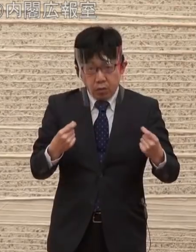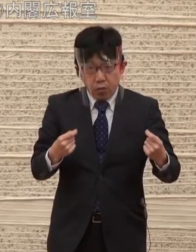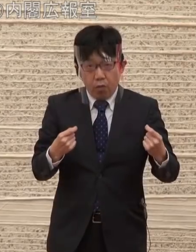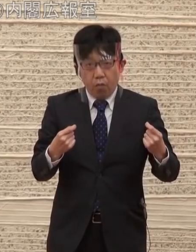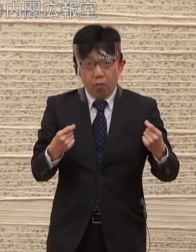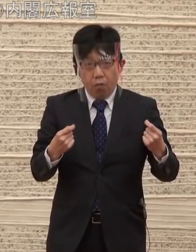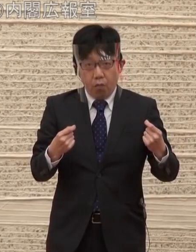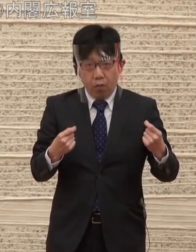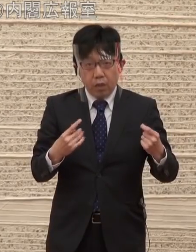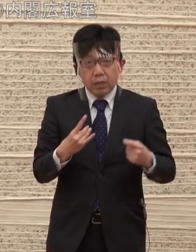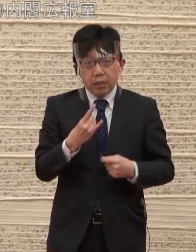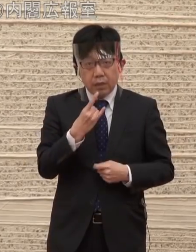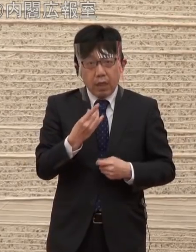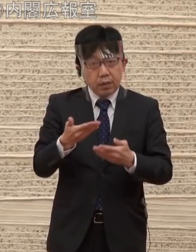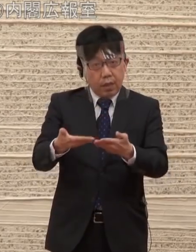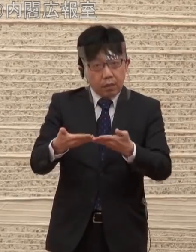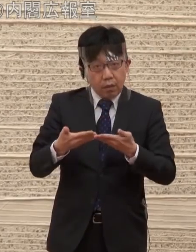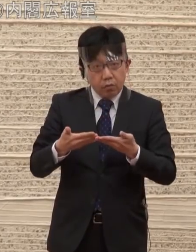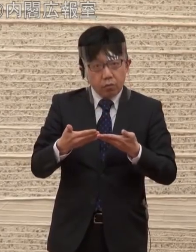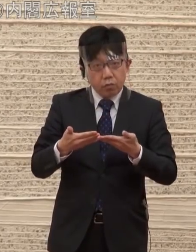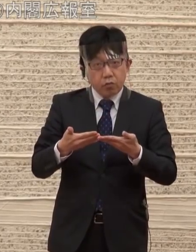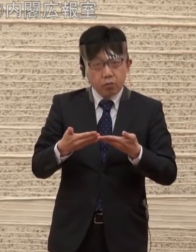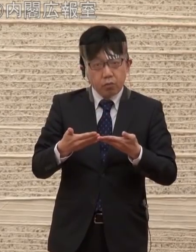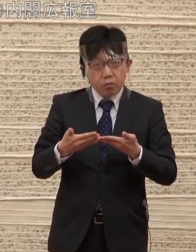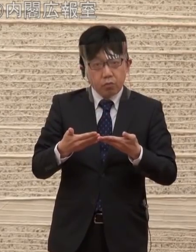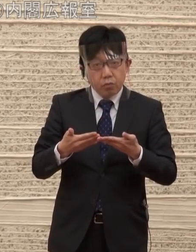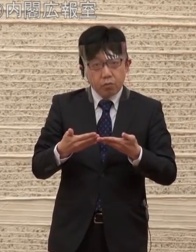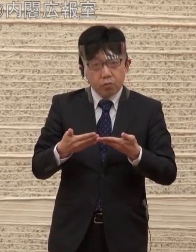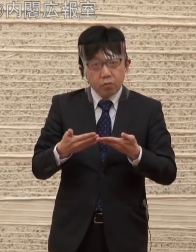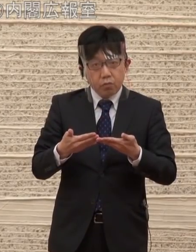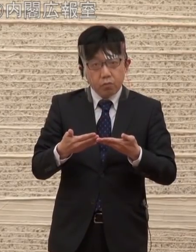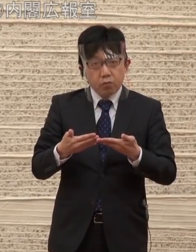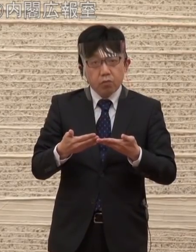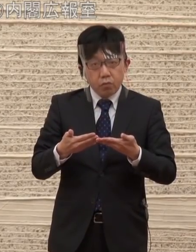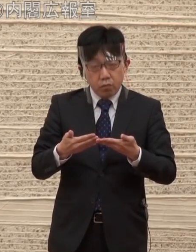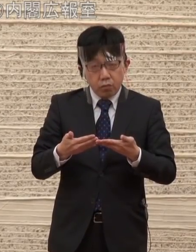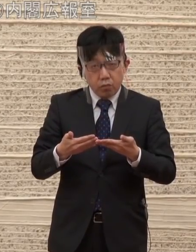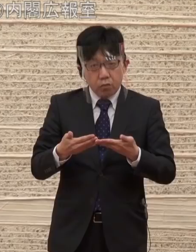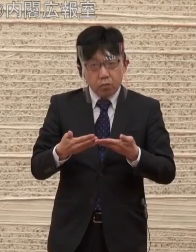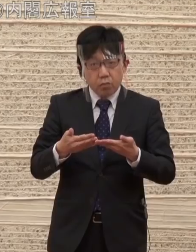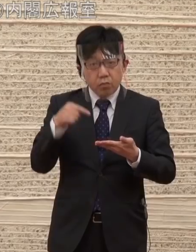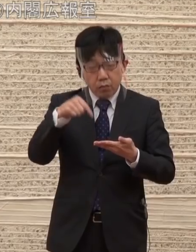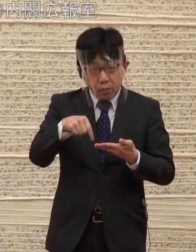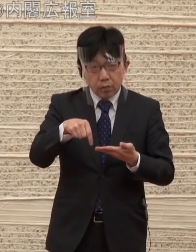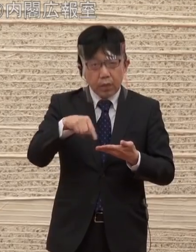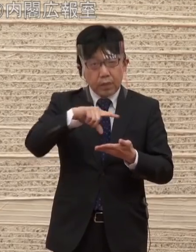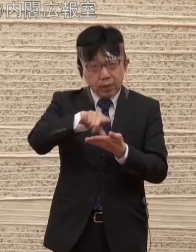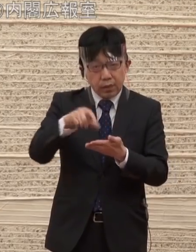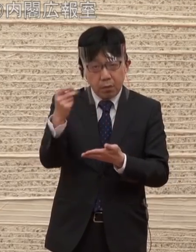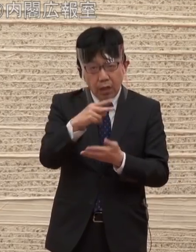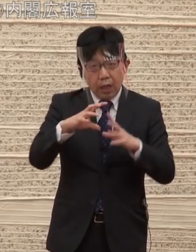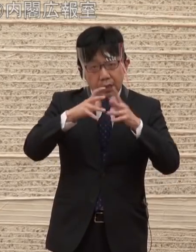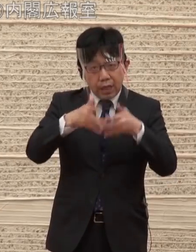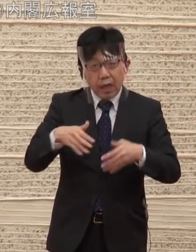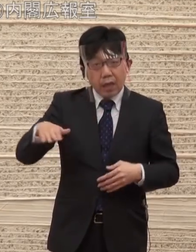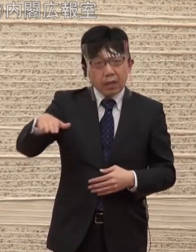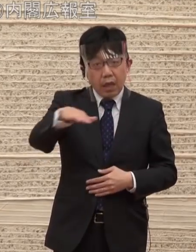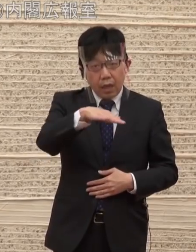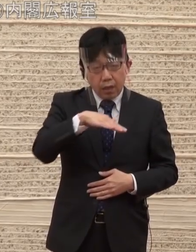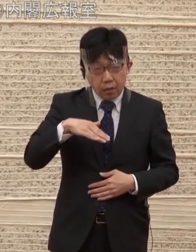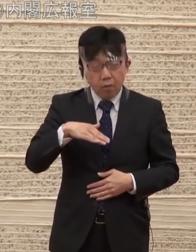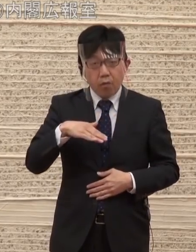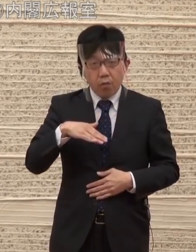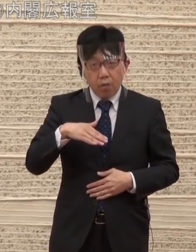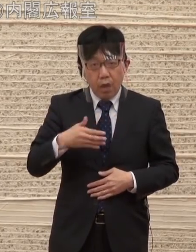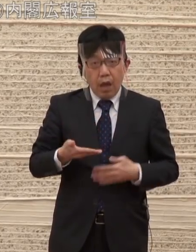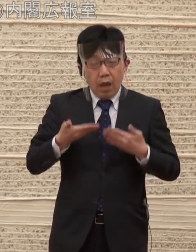ええ期待されているそれはまさにへ地域のた世界の中に置いていっチートの平和と